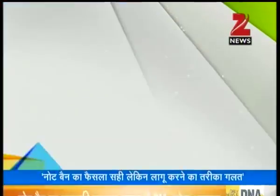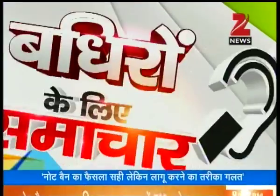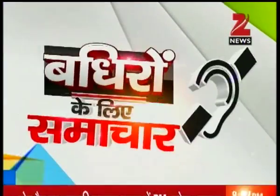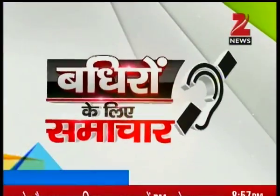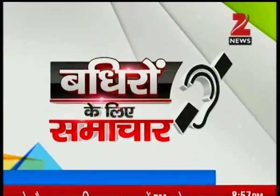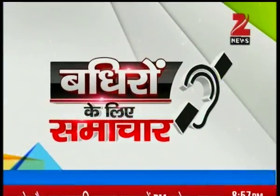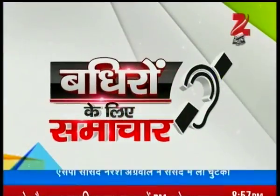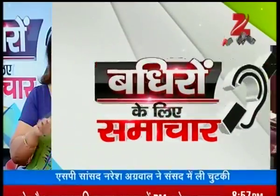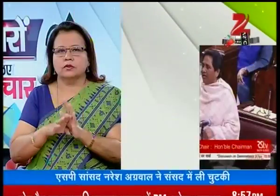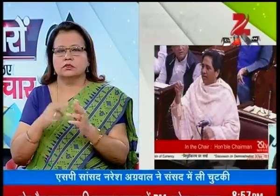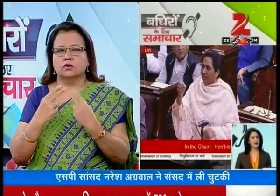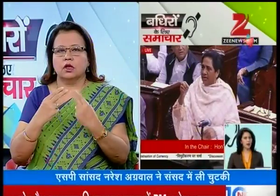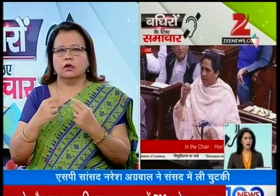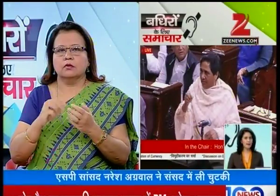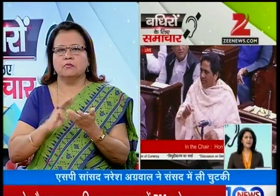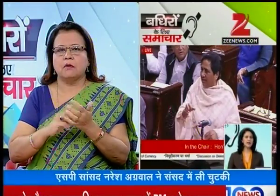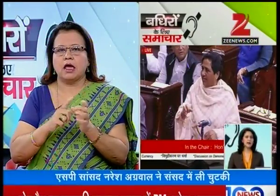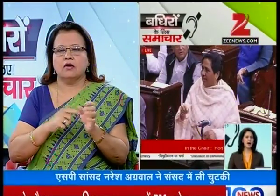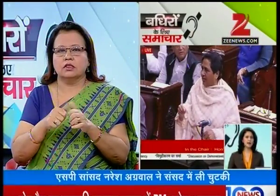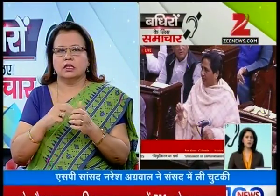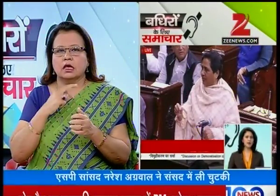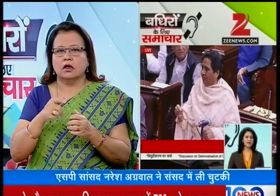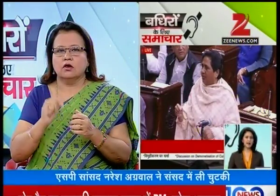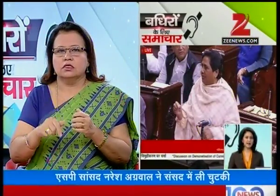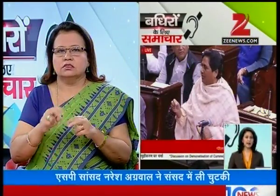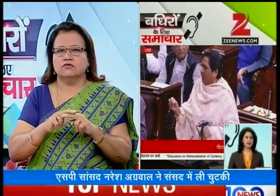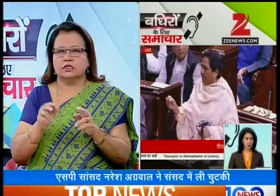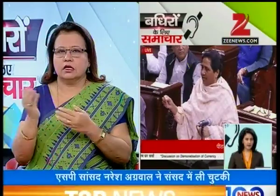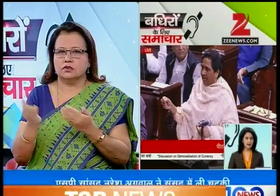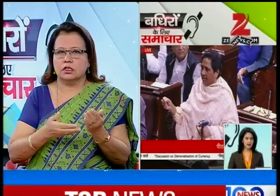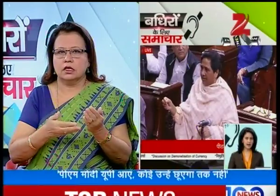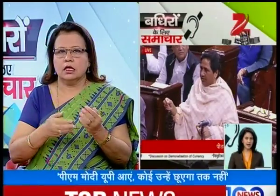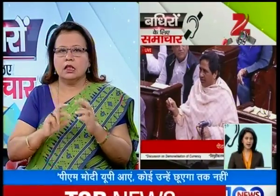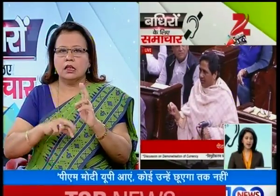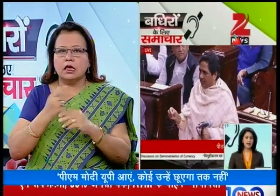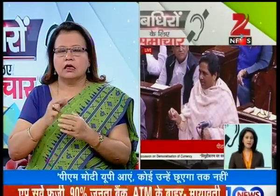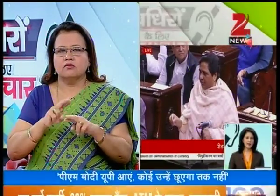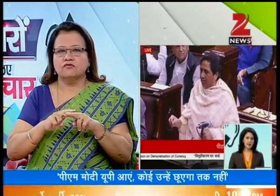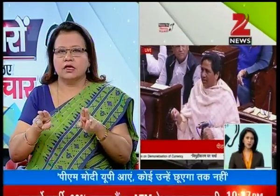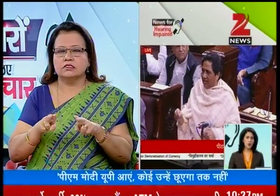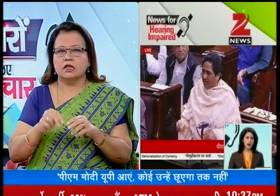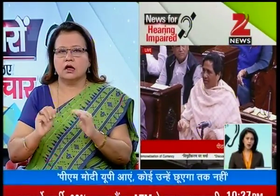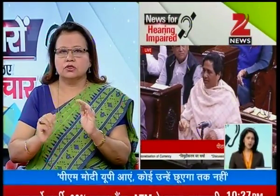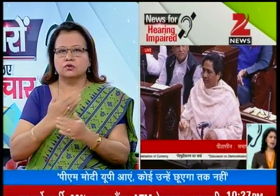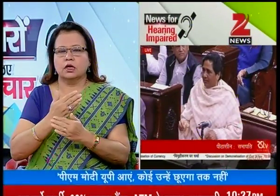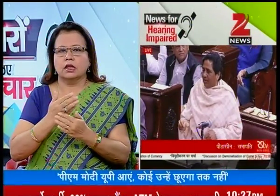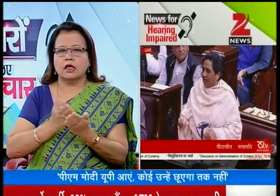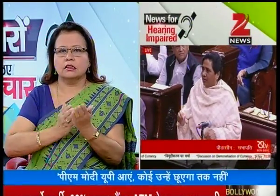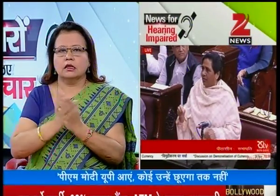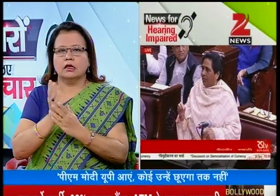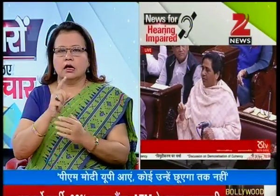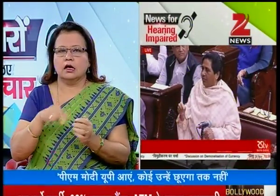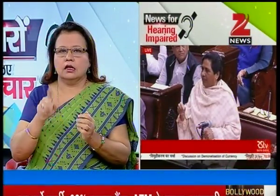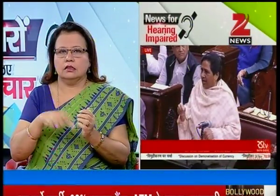थे नोट बन पर चर्चा के दौरान मायावती ने कहा कि वह इस फैसले का स्वागत करती हैं लेकिन फैसले को लागू करने का